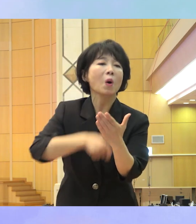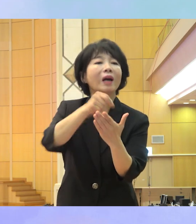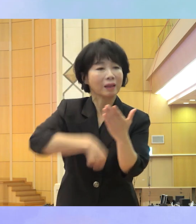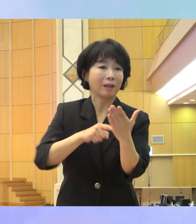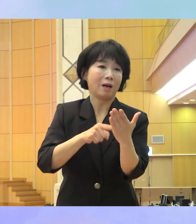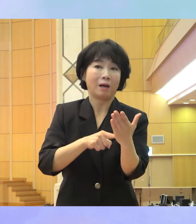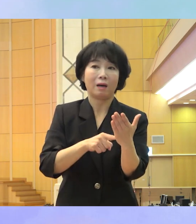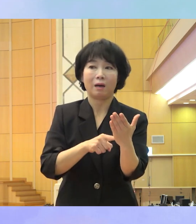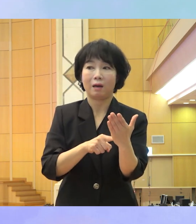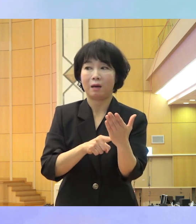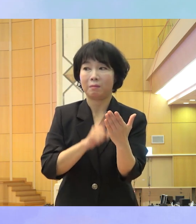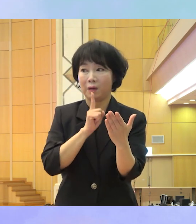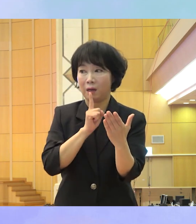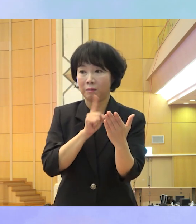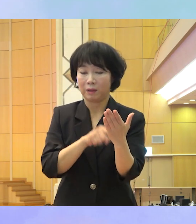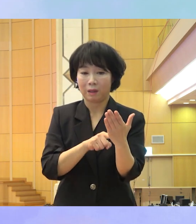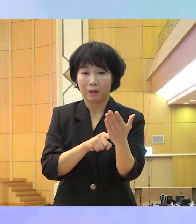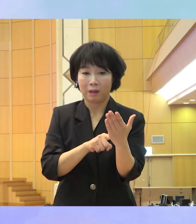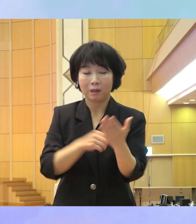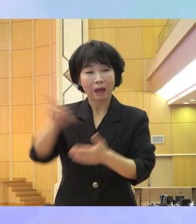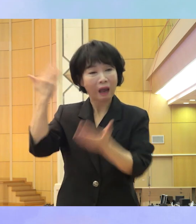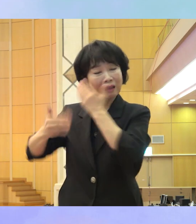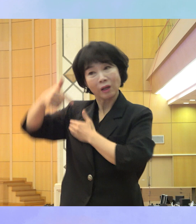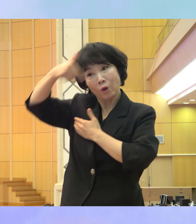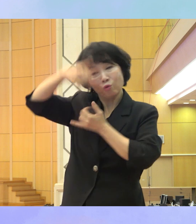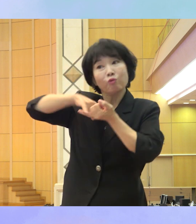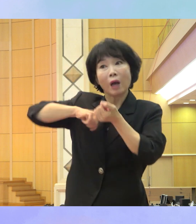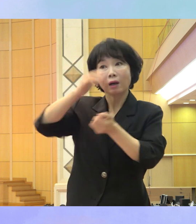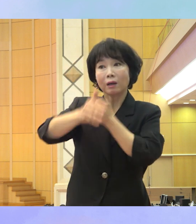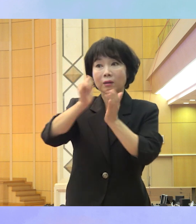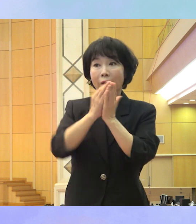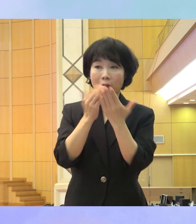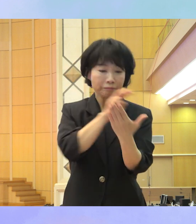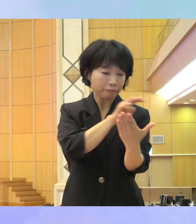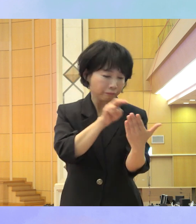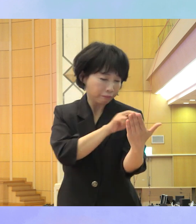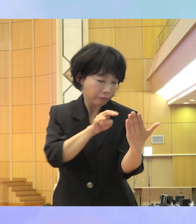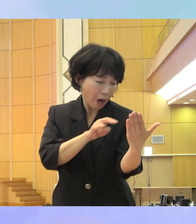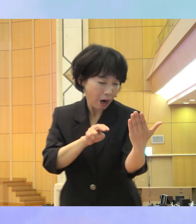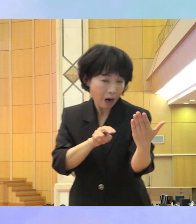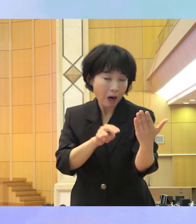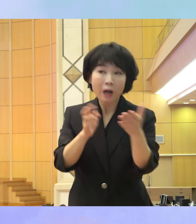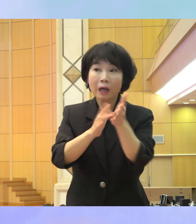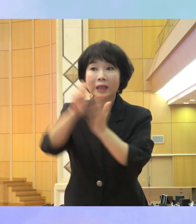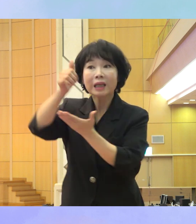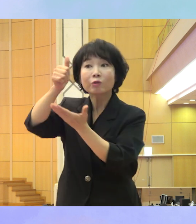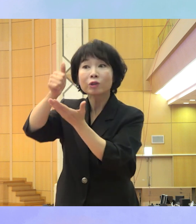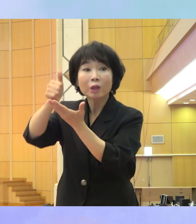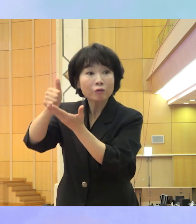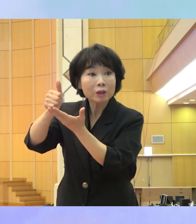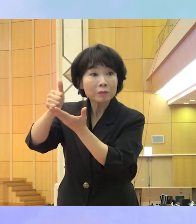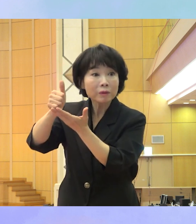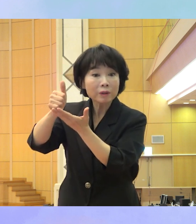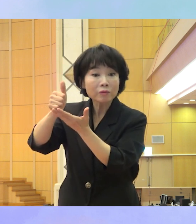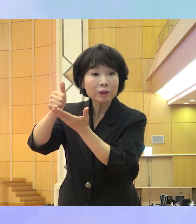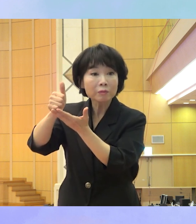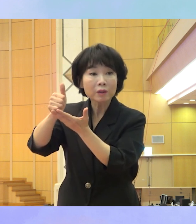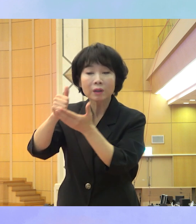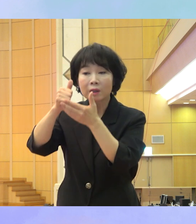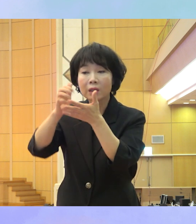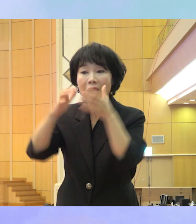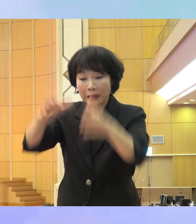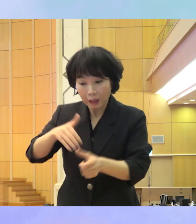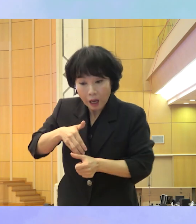말씀하고 있는 겁니다. 구약 성경을 읽더라도 이미 예수님을 주께서 이 땅에 독생자를